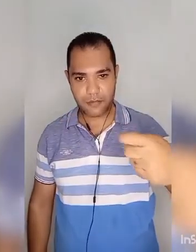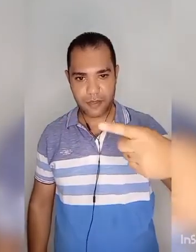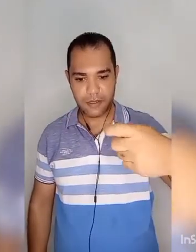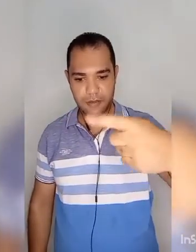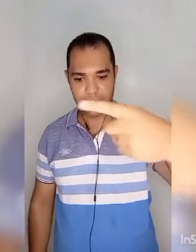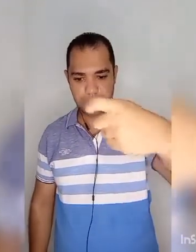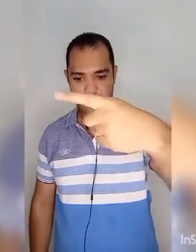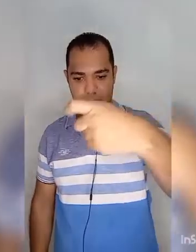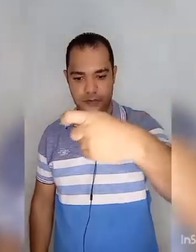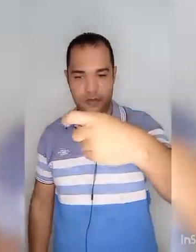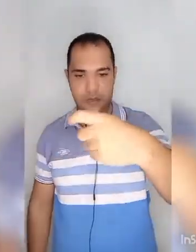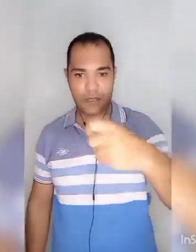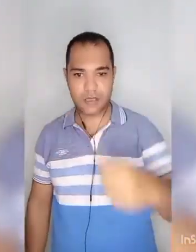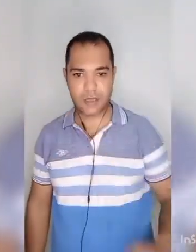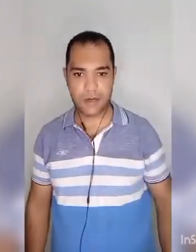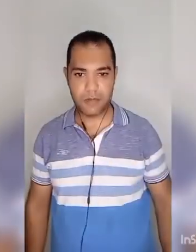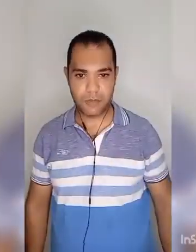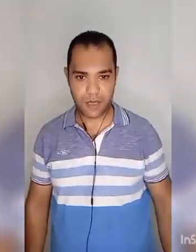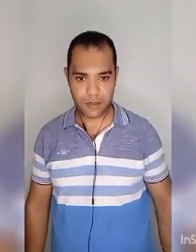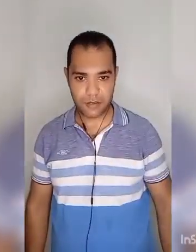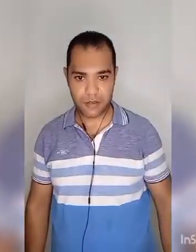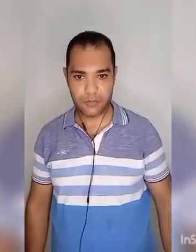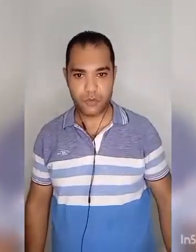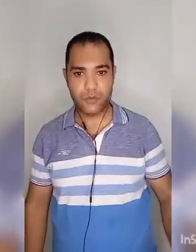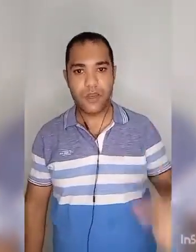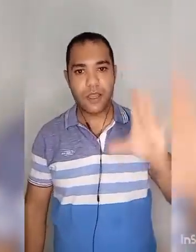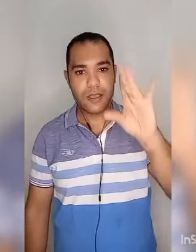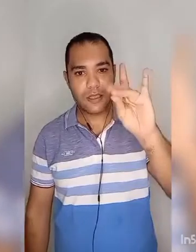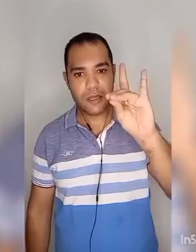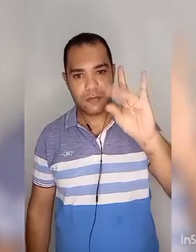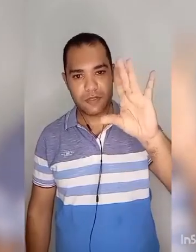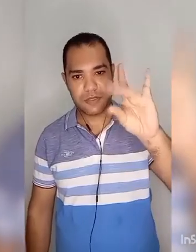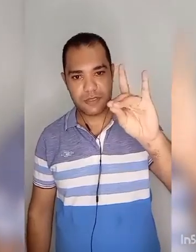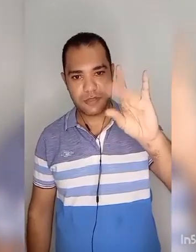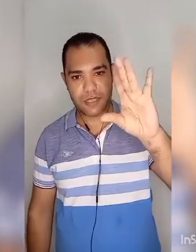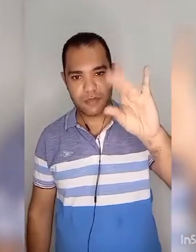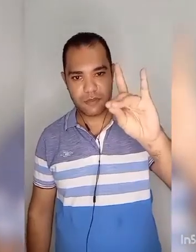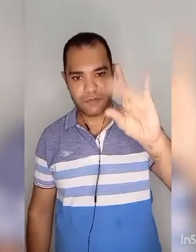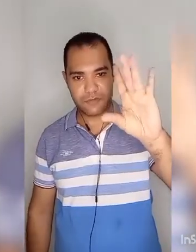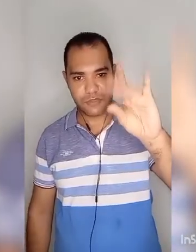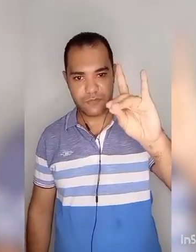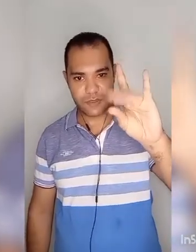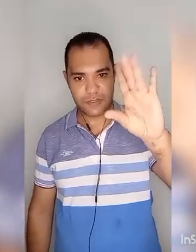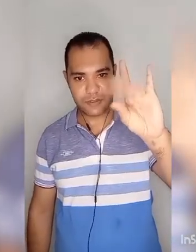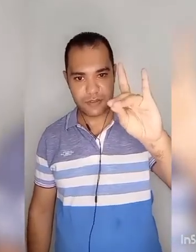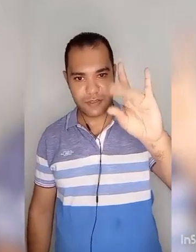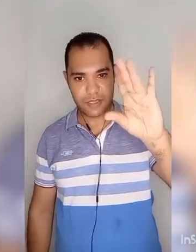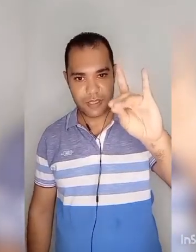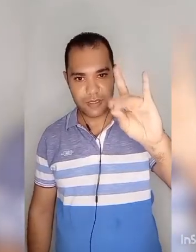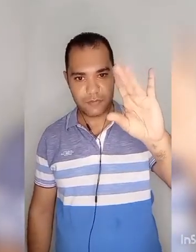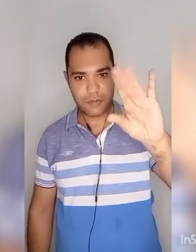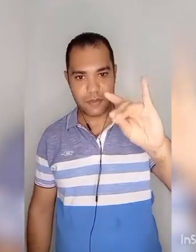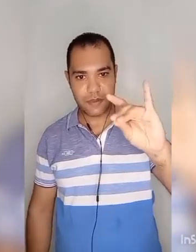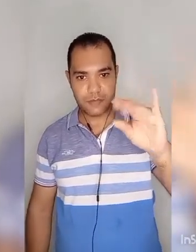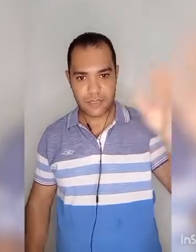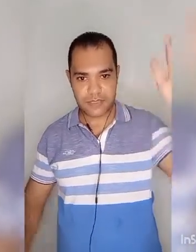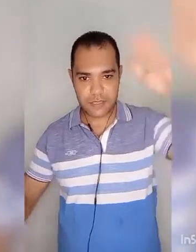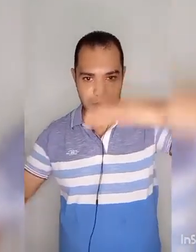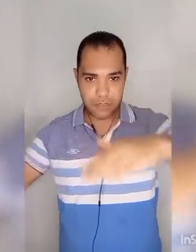جمبري. كلب البحر بنقول كلب زي ما اتعلمنا في الفيديو اللي فات، كلب بس هنعمل